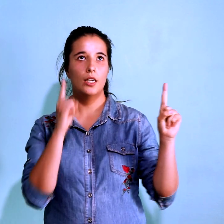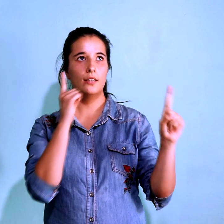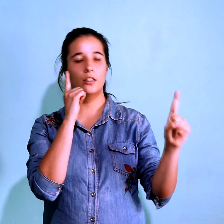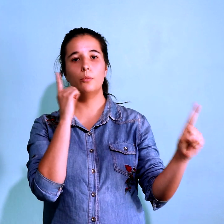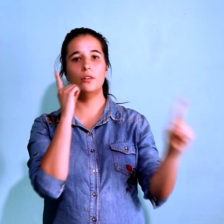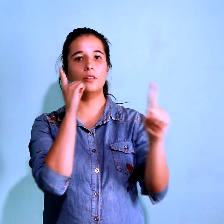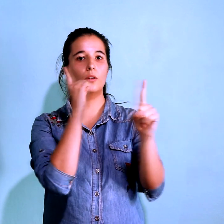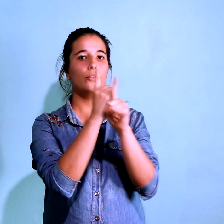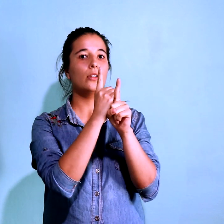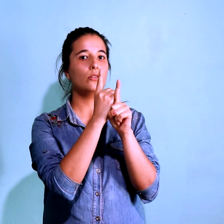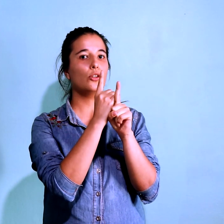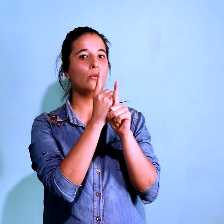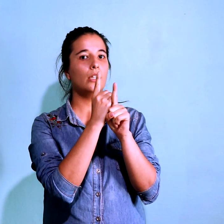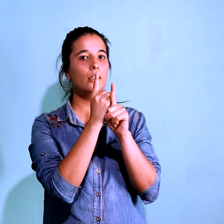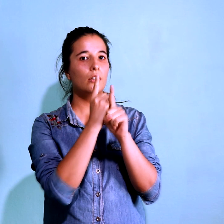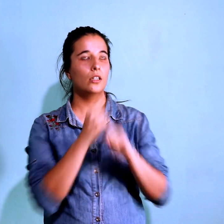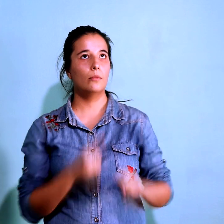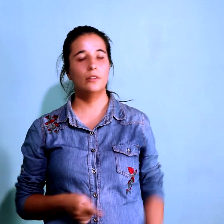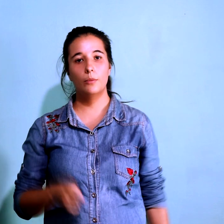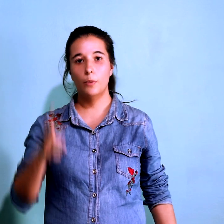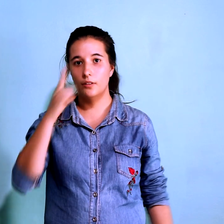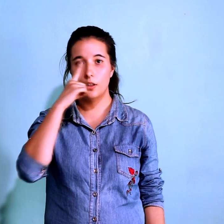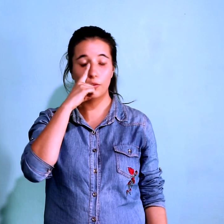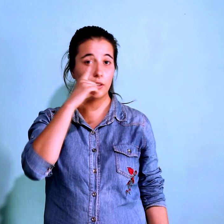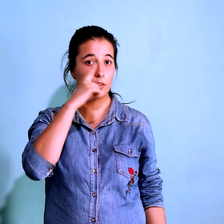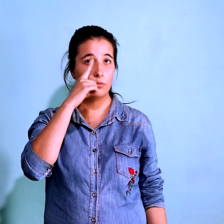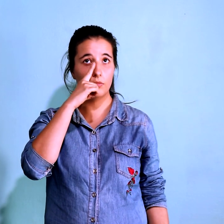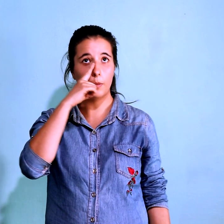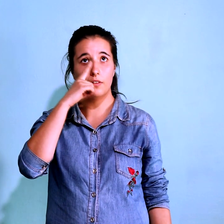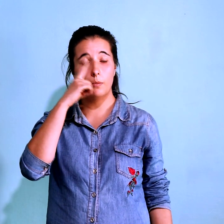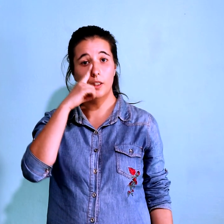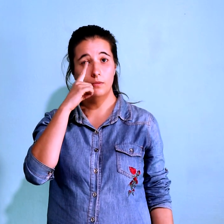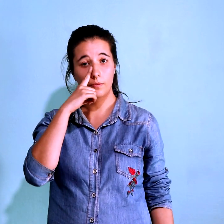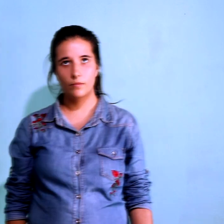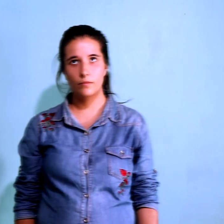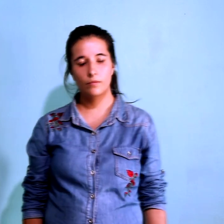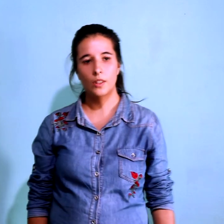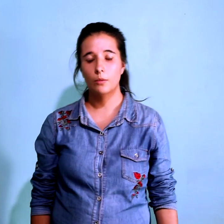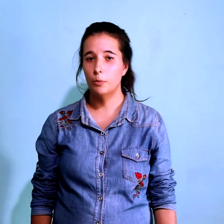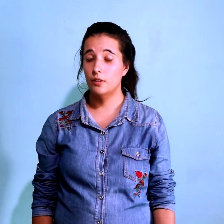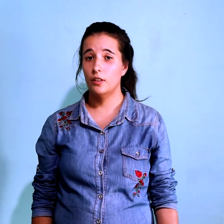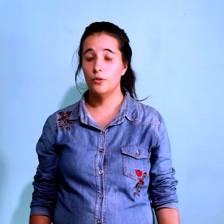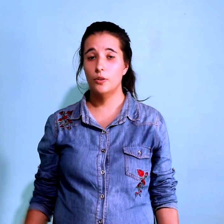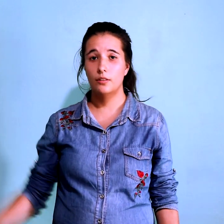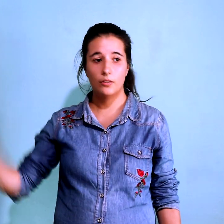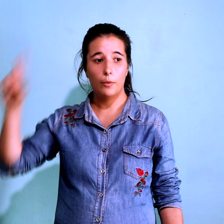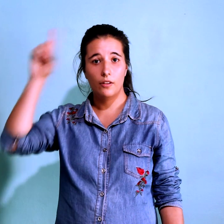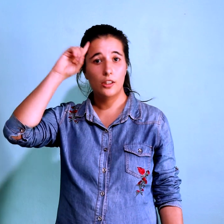Essa aqui pode ser a configuração de encontrar, mas também pode ser a configuração da palavra mãe, que também pode ser a configuração da palavra